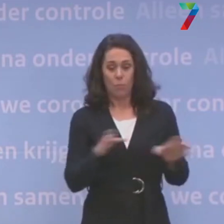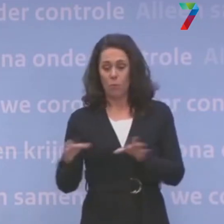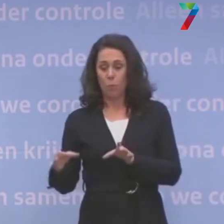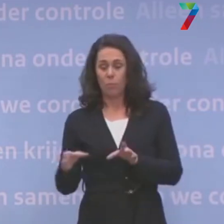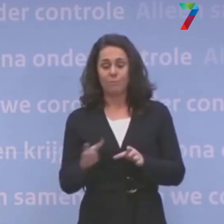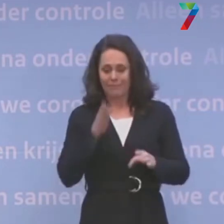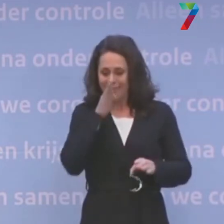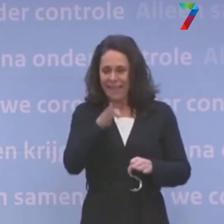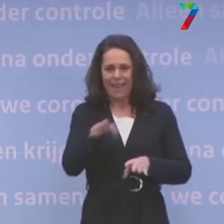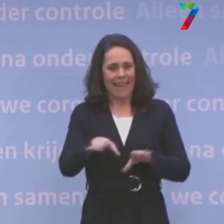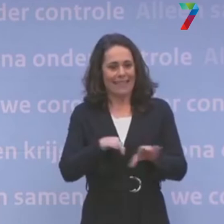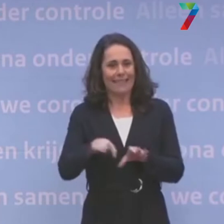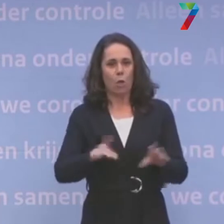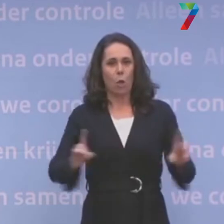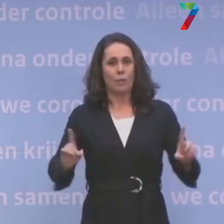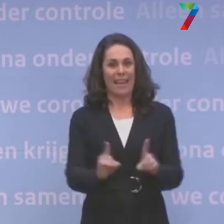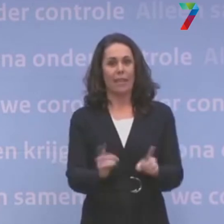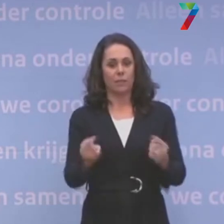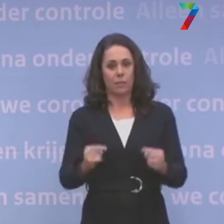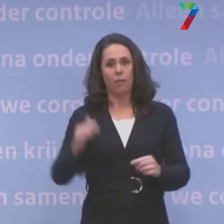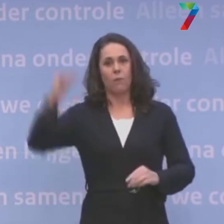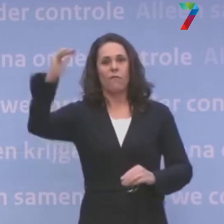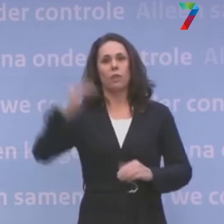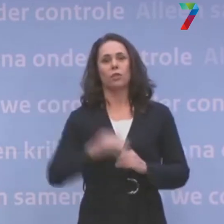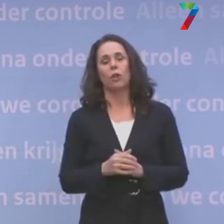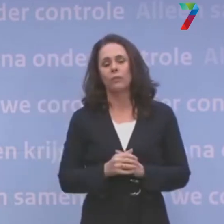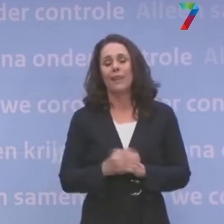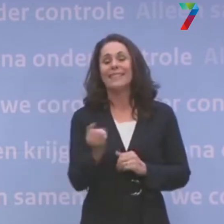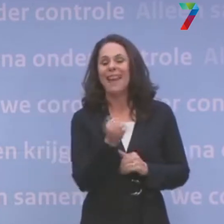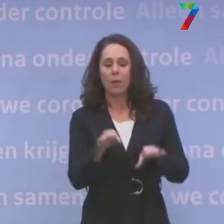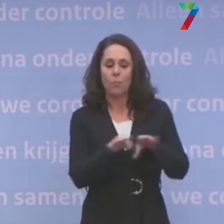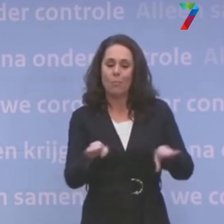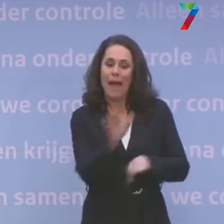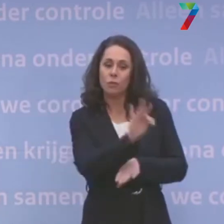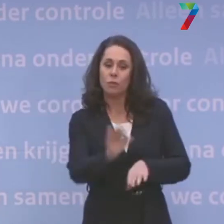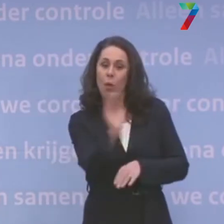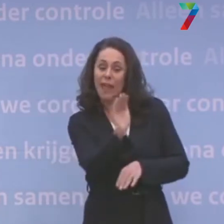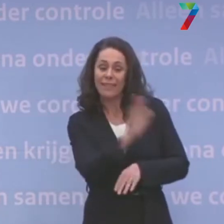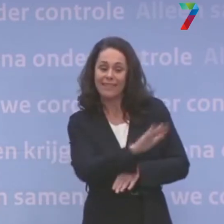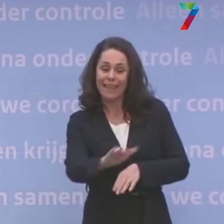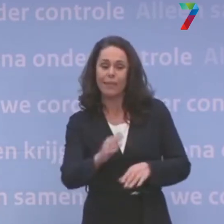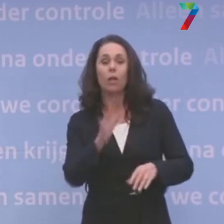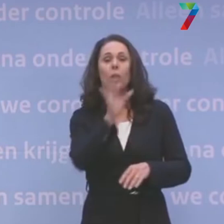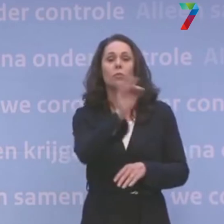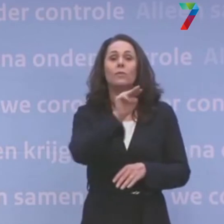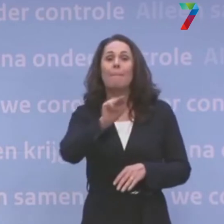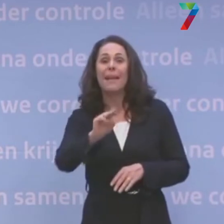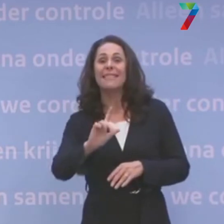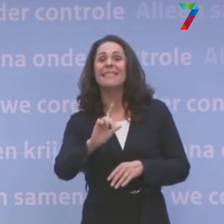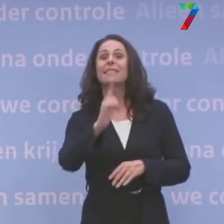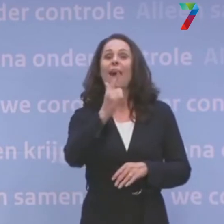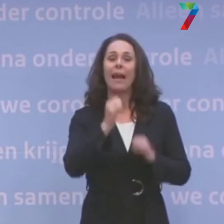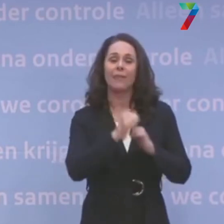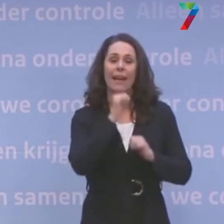virus kleiner zijn. Vandaar dat we hebben besloten dat kinderen in de basisschoolleeftijd, dus tot en met 12 jaar,